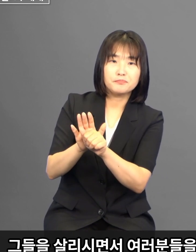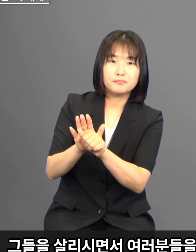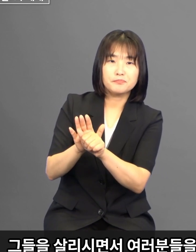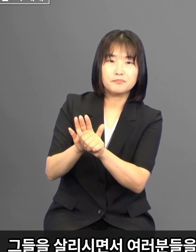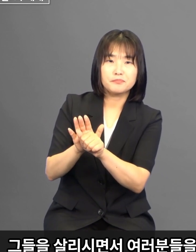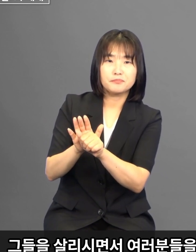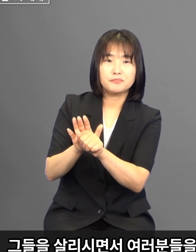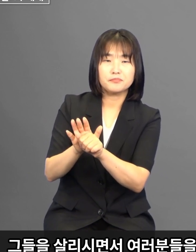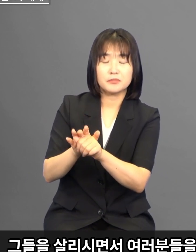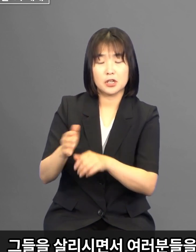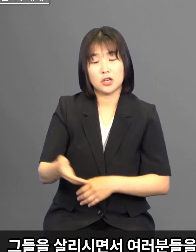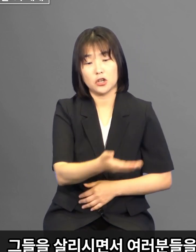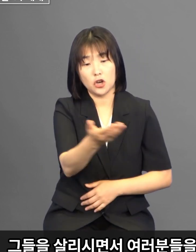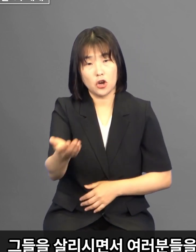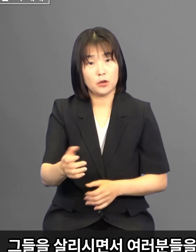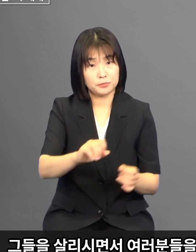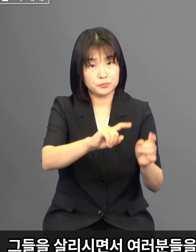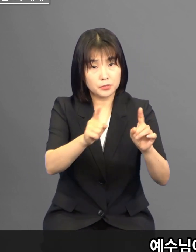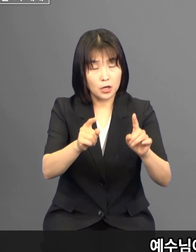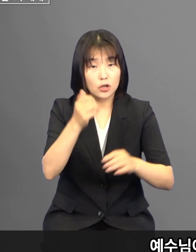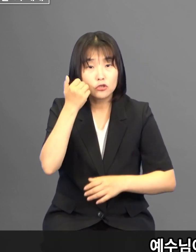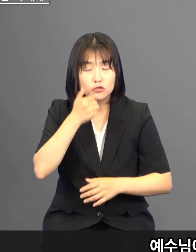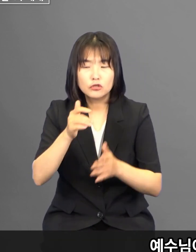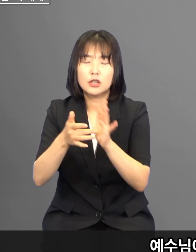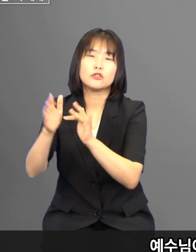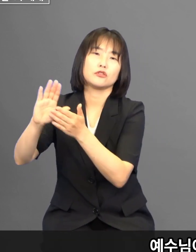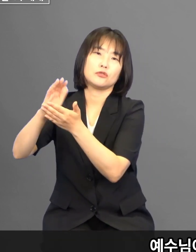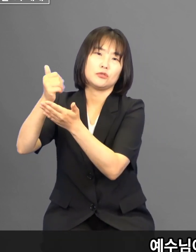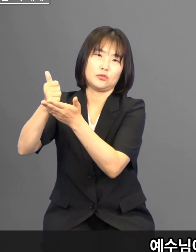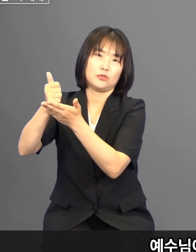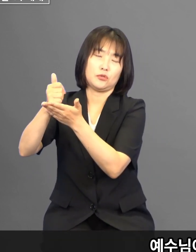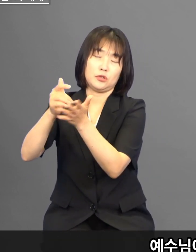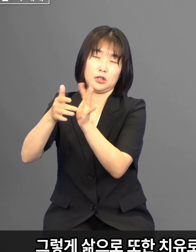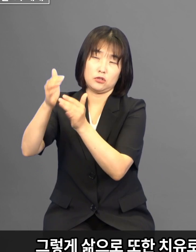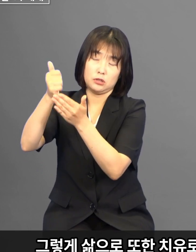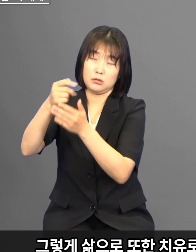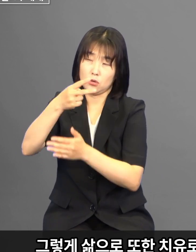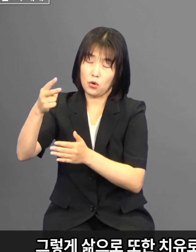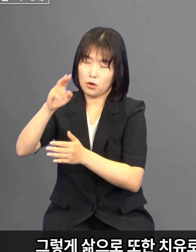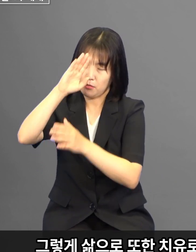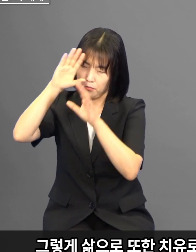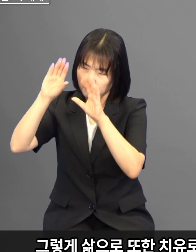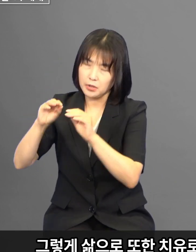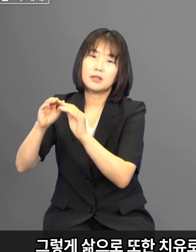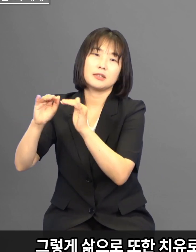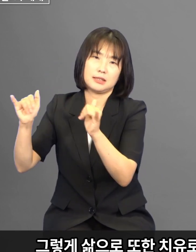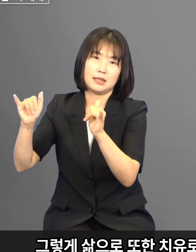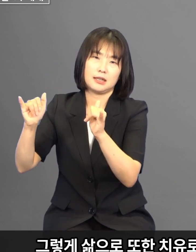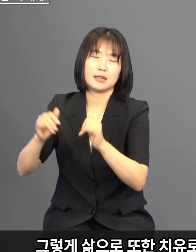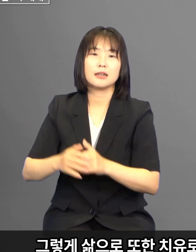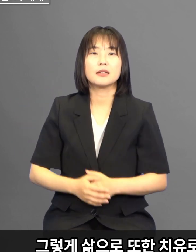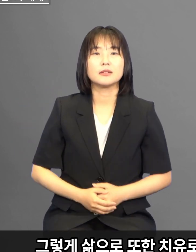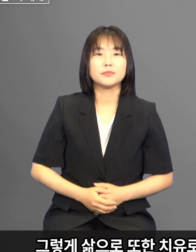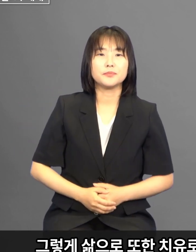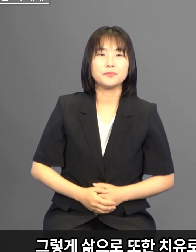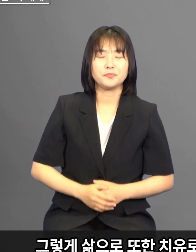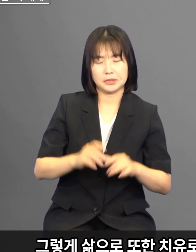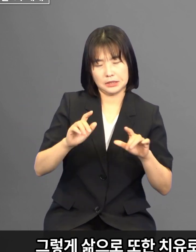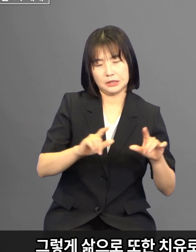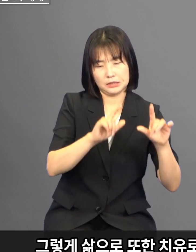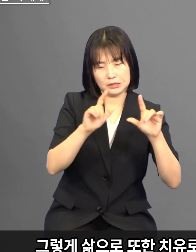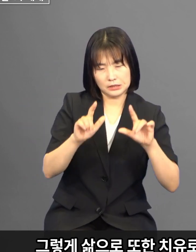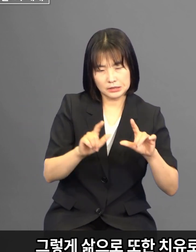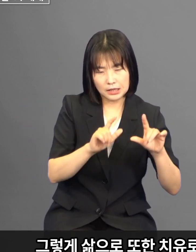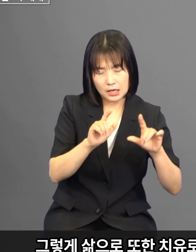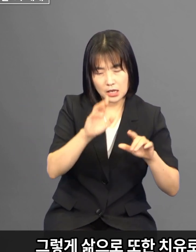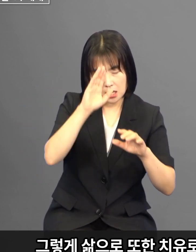살리시는 것은 바로 예수 그리스도이시고 예수님이 치유자 되십니다. 그렇게 삶으로 또한 치유로 그렇게